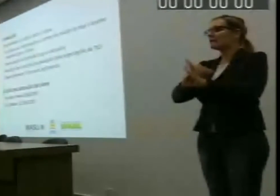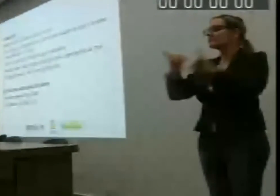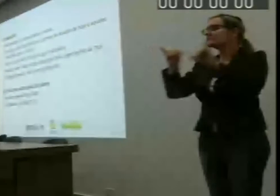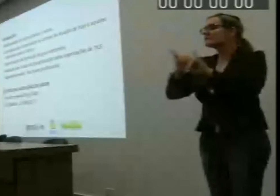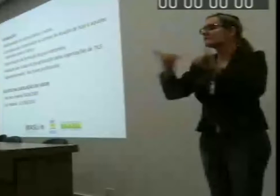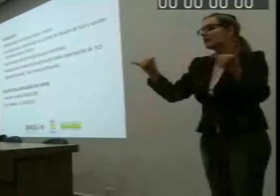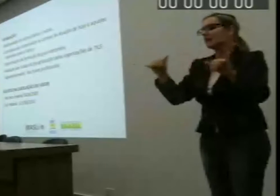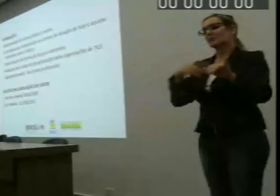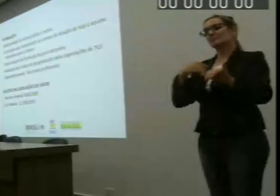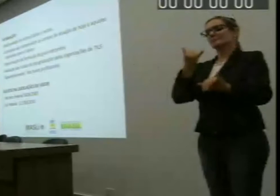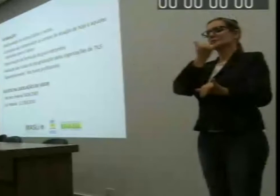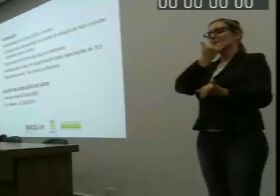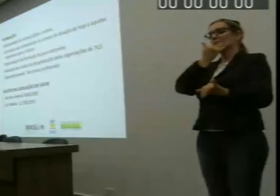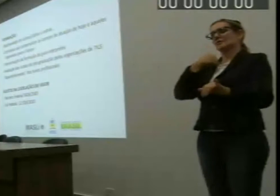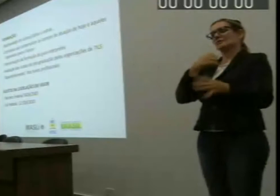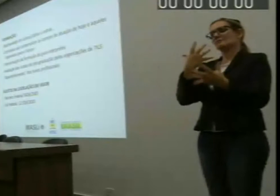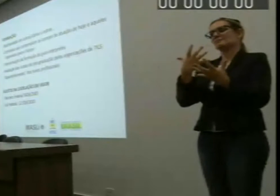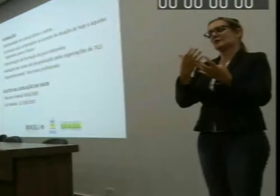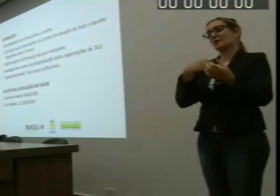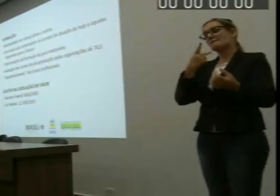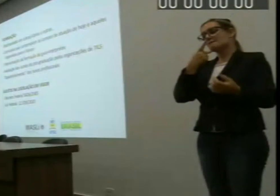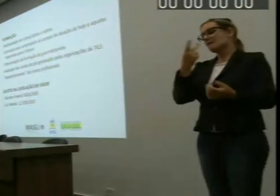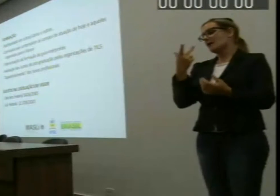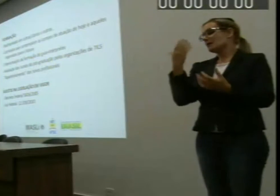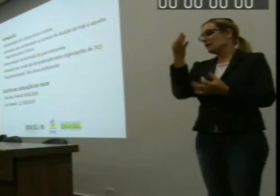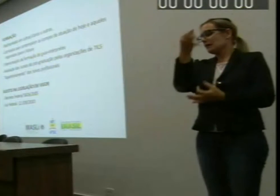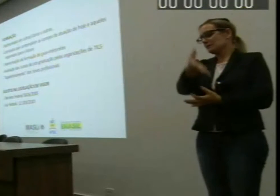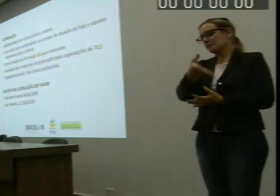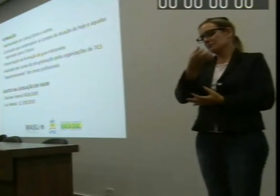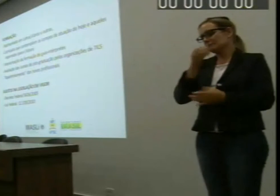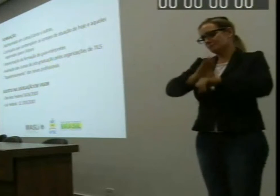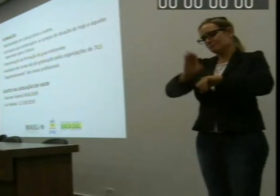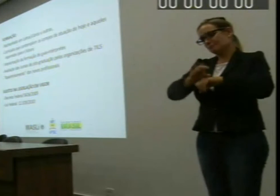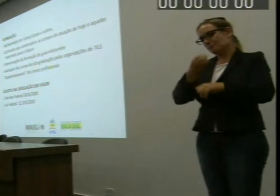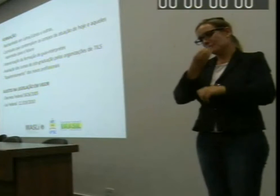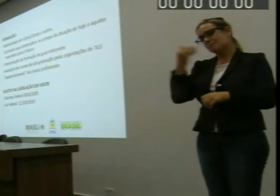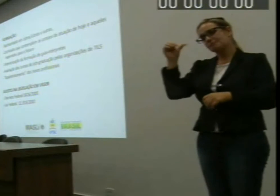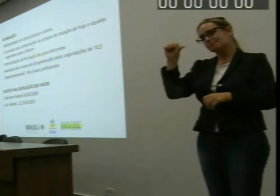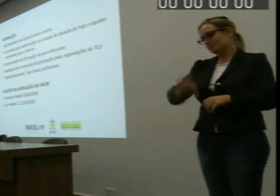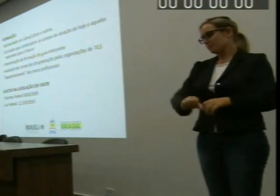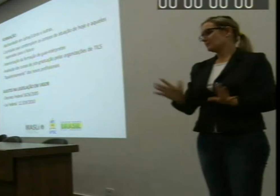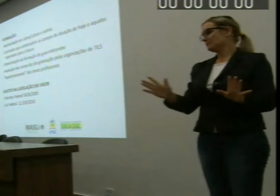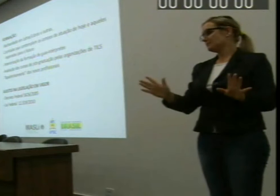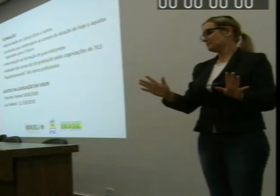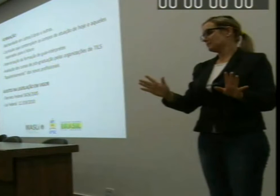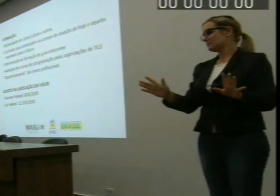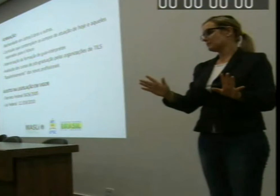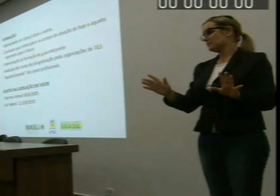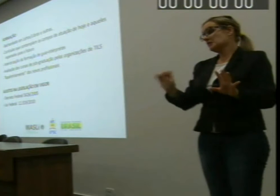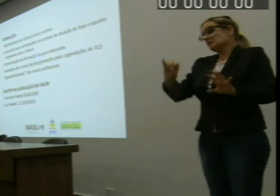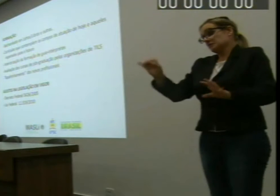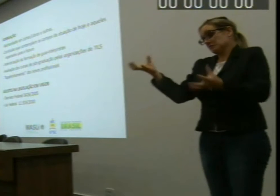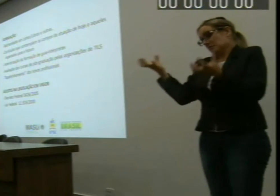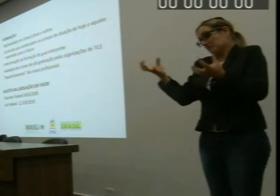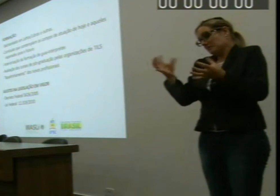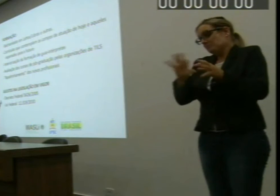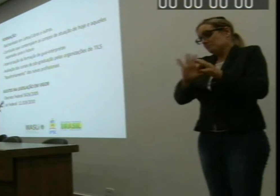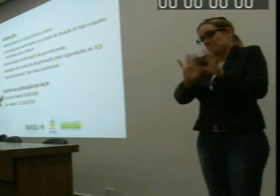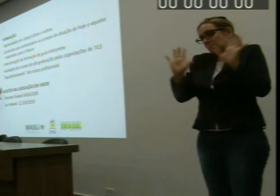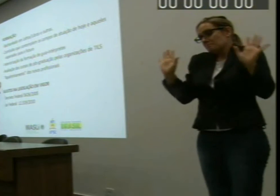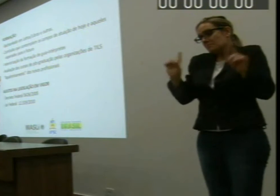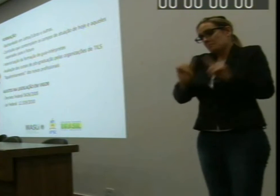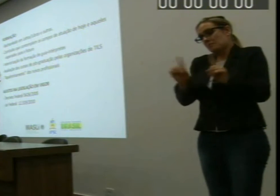olha não recomendamos esse curso Nós demos sugestões conversamos e a gente não recomenda quem quiser fazer pode fazer mas a gente não